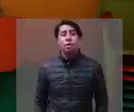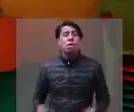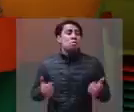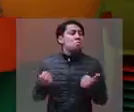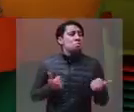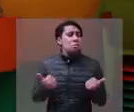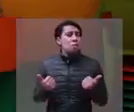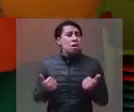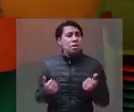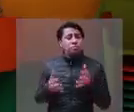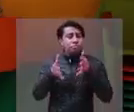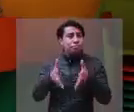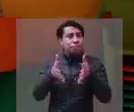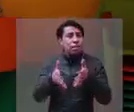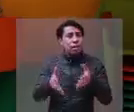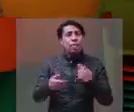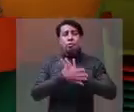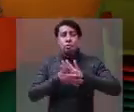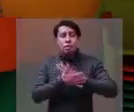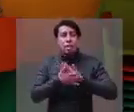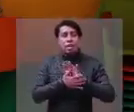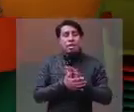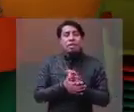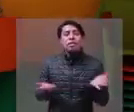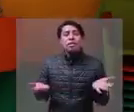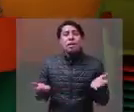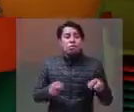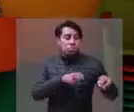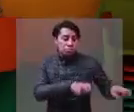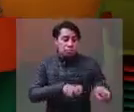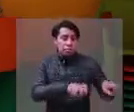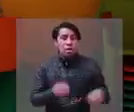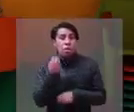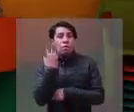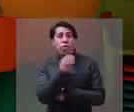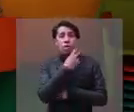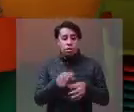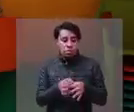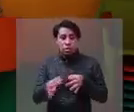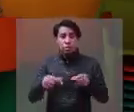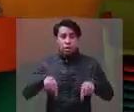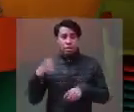inclusivo, en el cual trabajaremos algunas señas relacionadas con la floricultura de nuestro municipio.